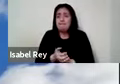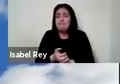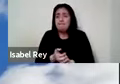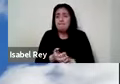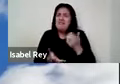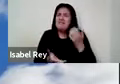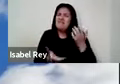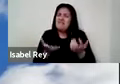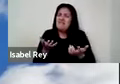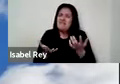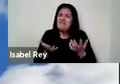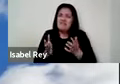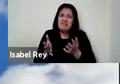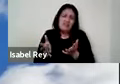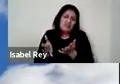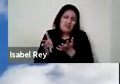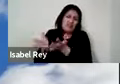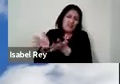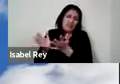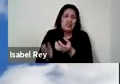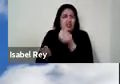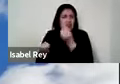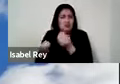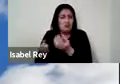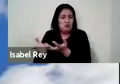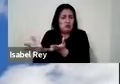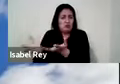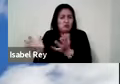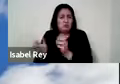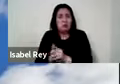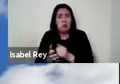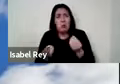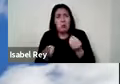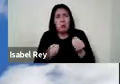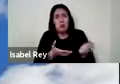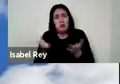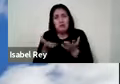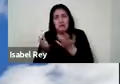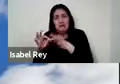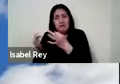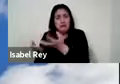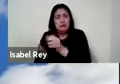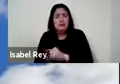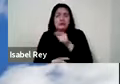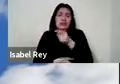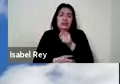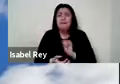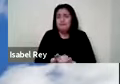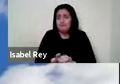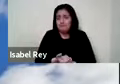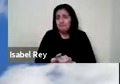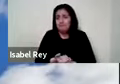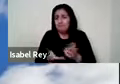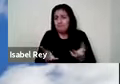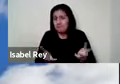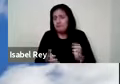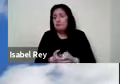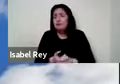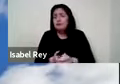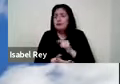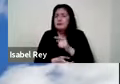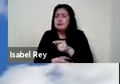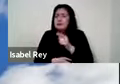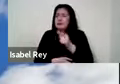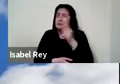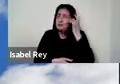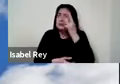tal vez dejar ahí estos alimentos, estos textos o tratar de llevar a las familias y en ese sentido pues en ese